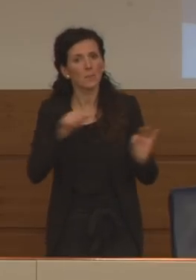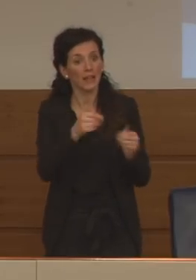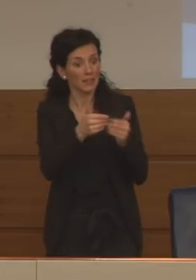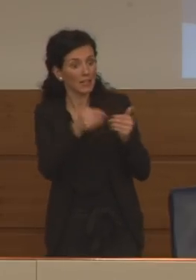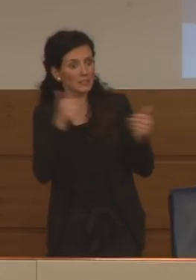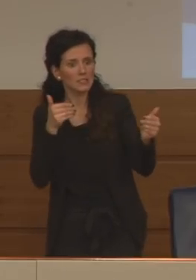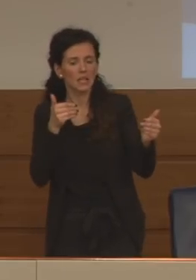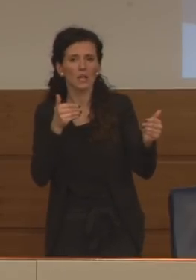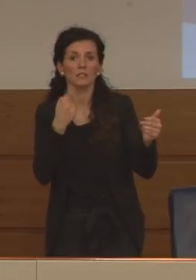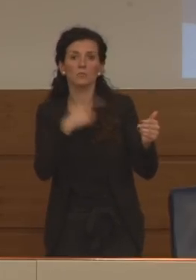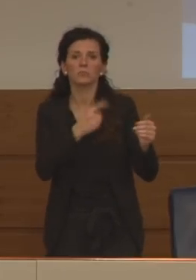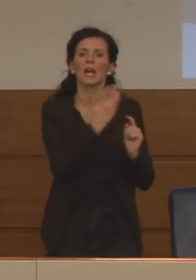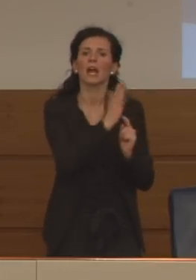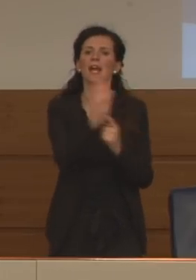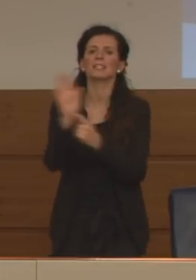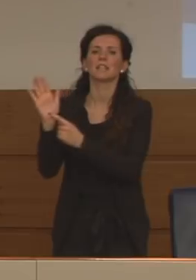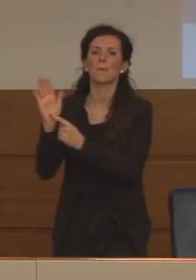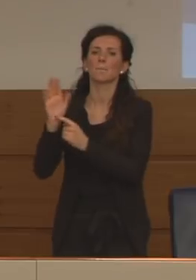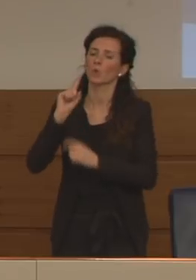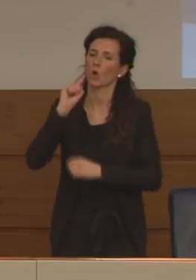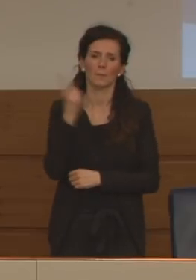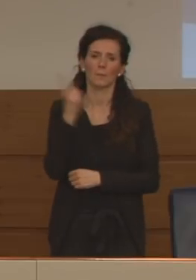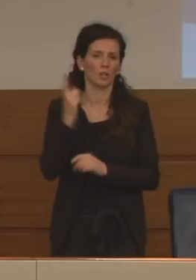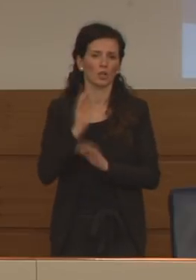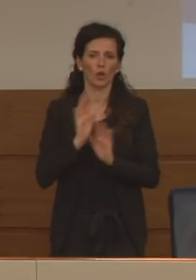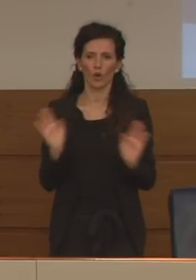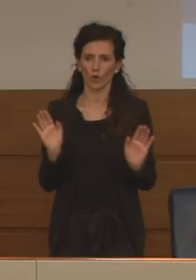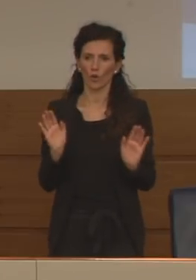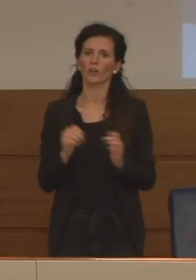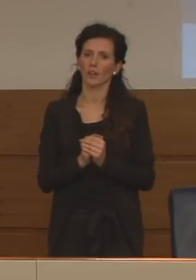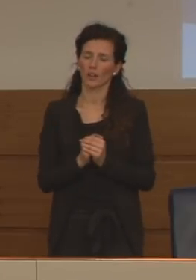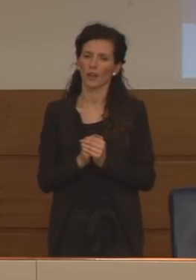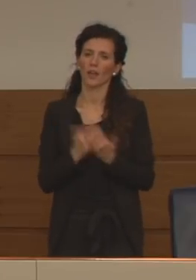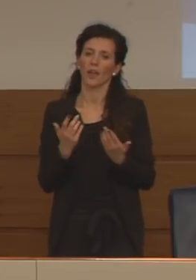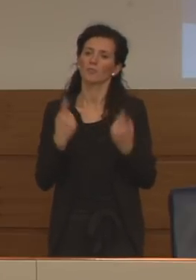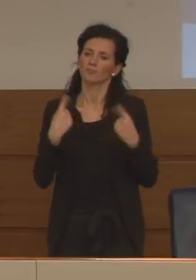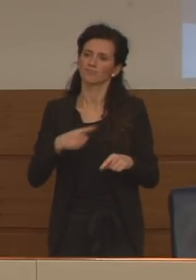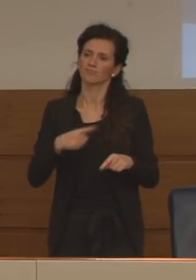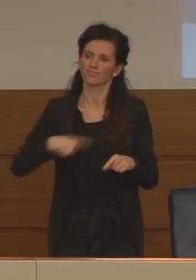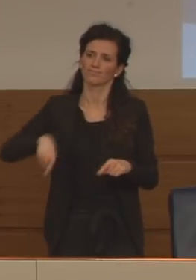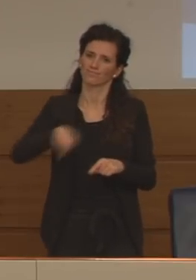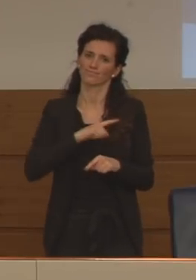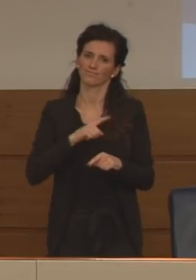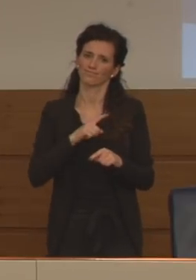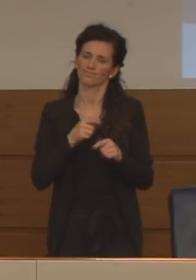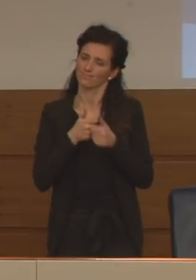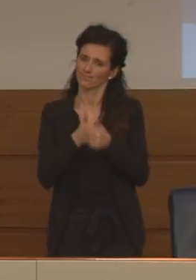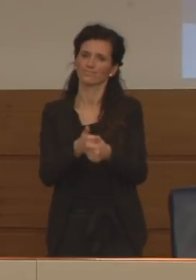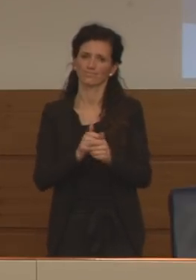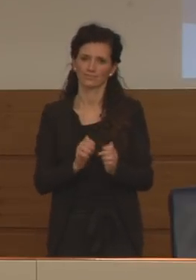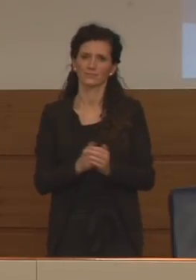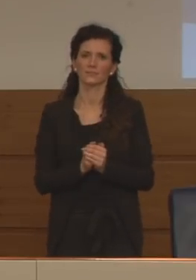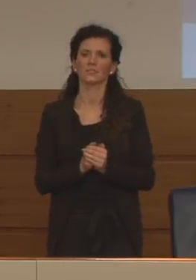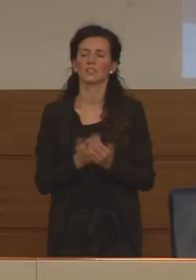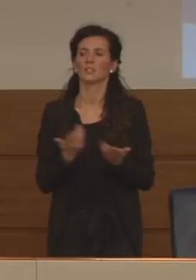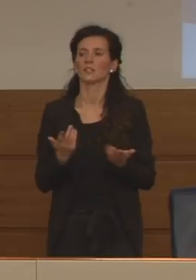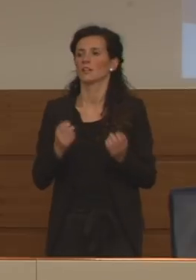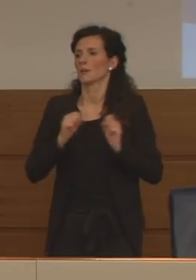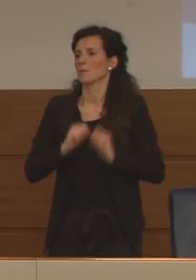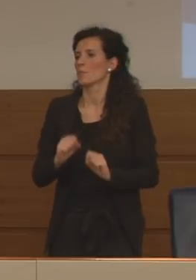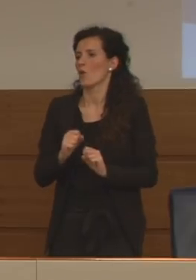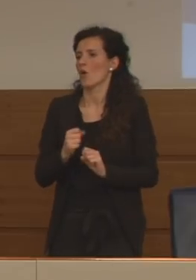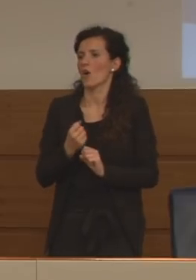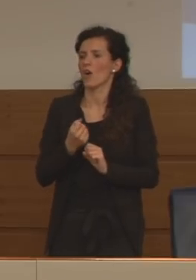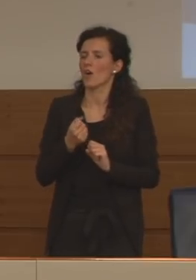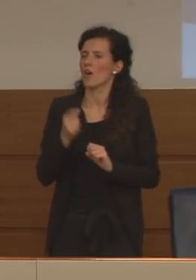il miglior esempio e sia anche quello che dobbiamo fare dopo di che possiamo discutere su varie